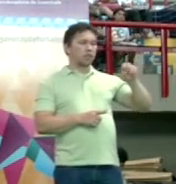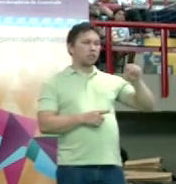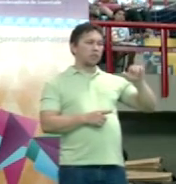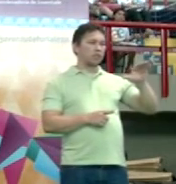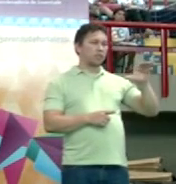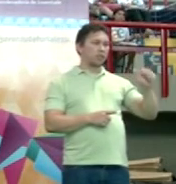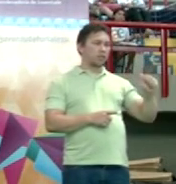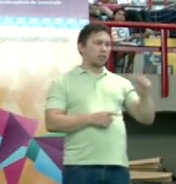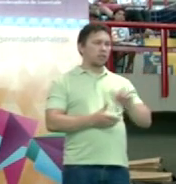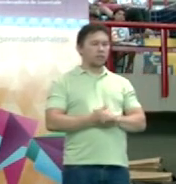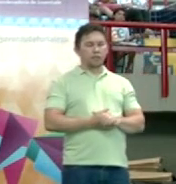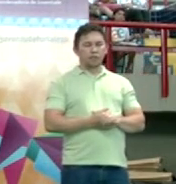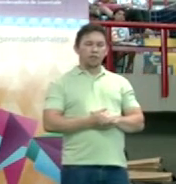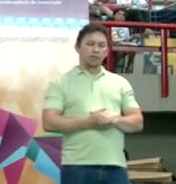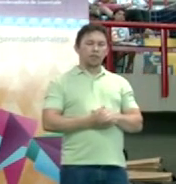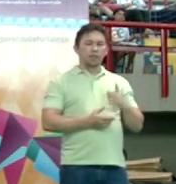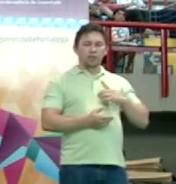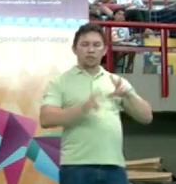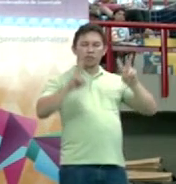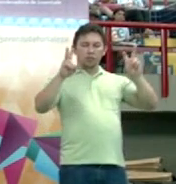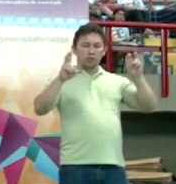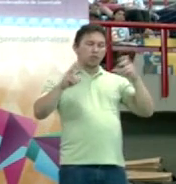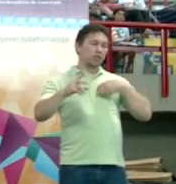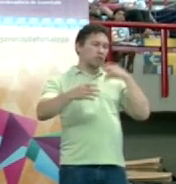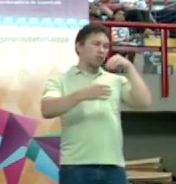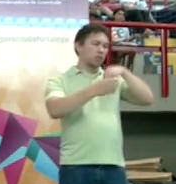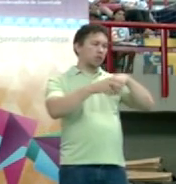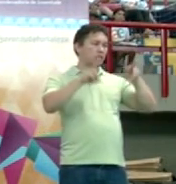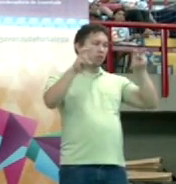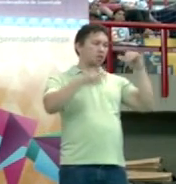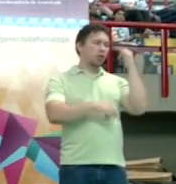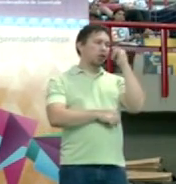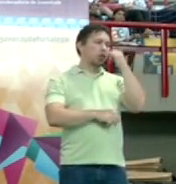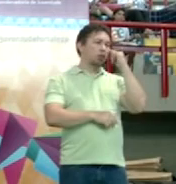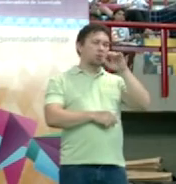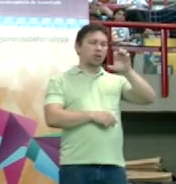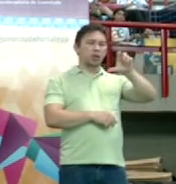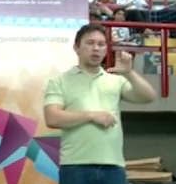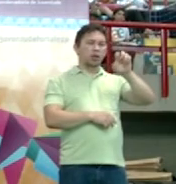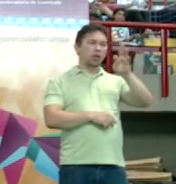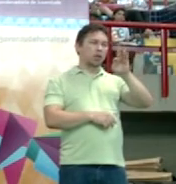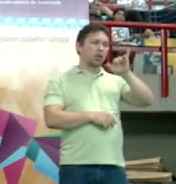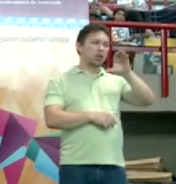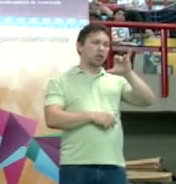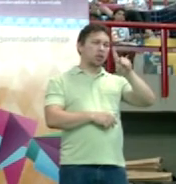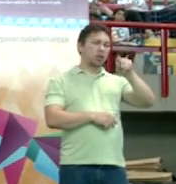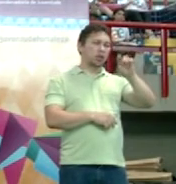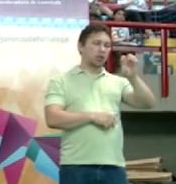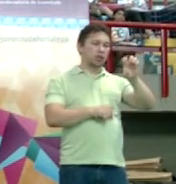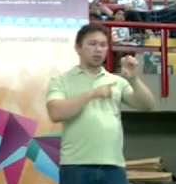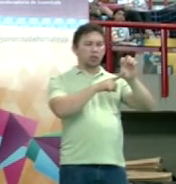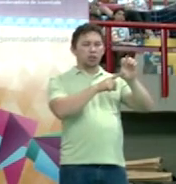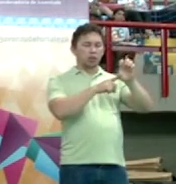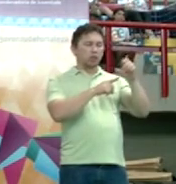assunto, os que mais caem nos vestibulares, e principalmente no Enem, é a parte de